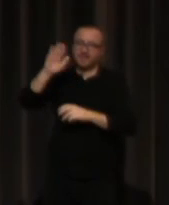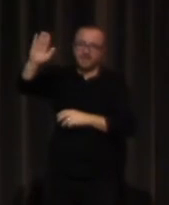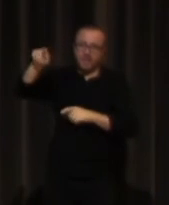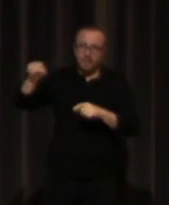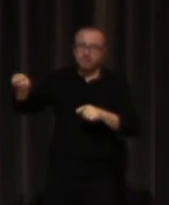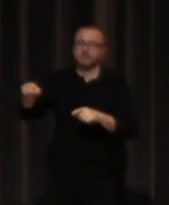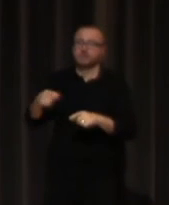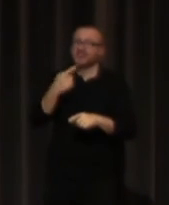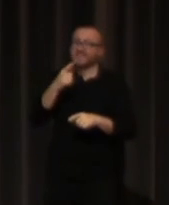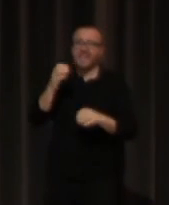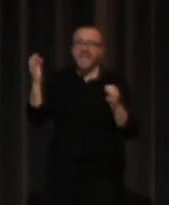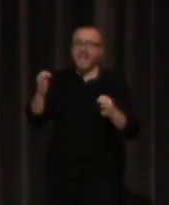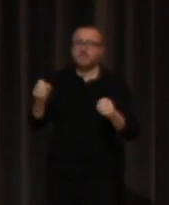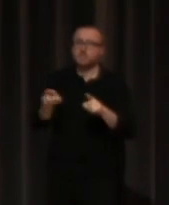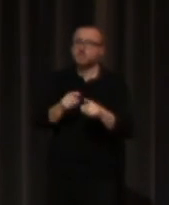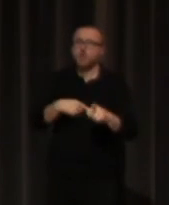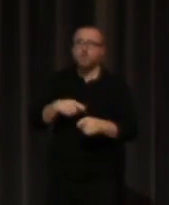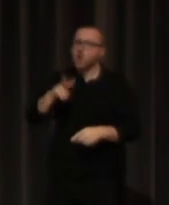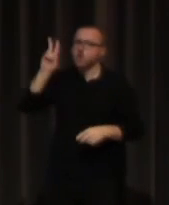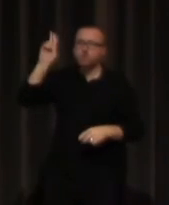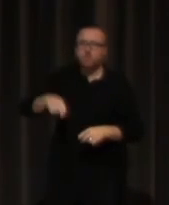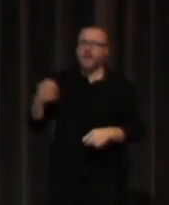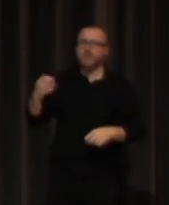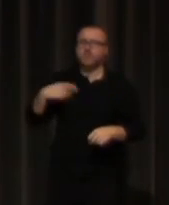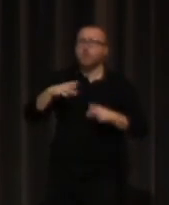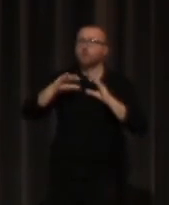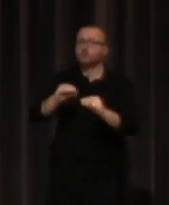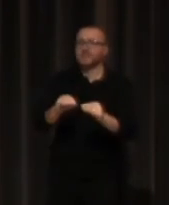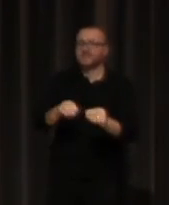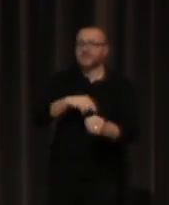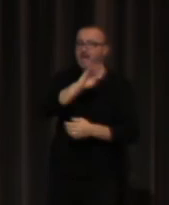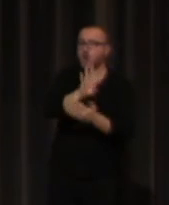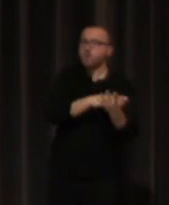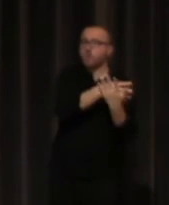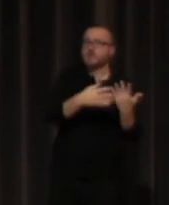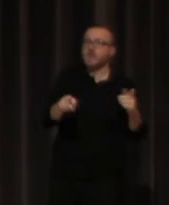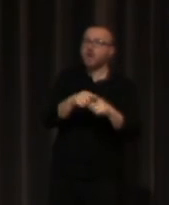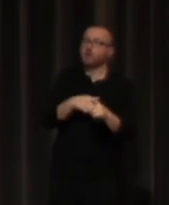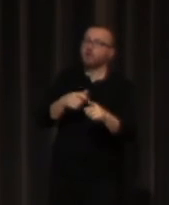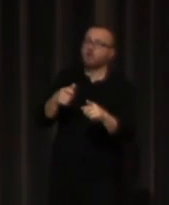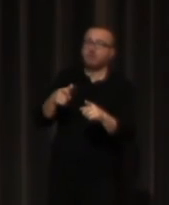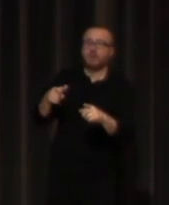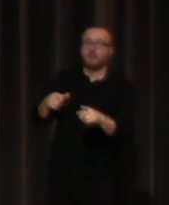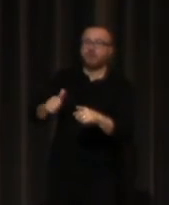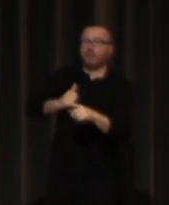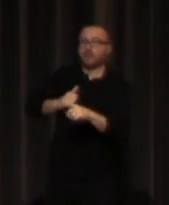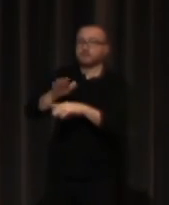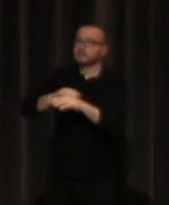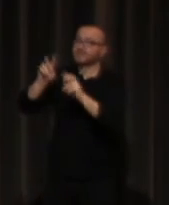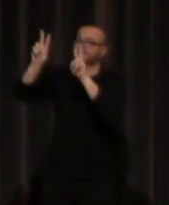de prendre mai, ni poèticament ni a la lleugera, sinó amb tot el pes del que vol dir. És a dir, que